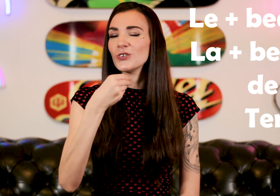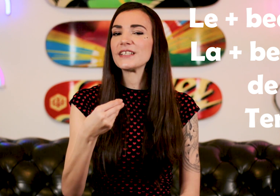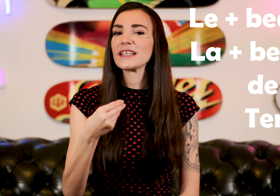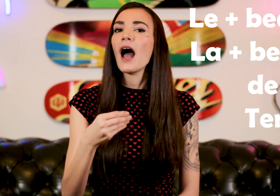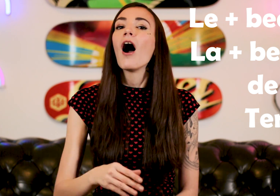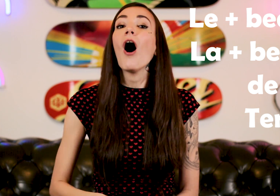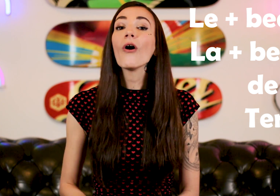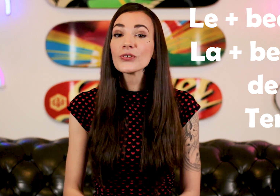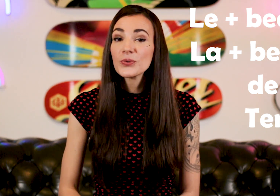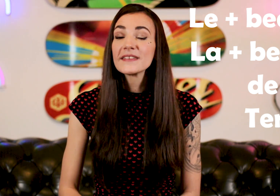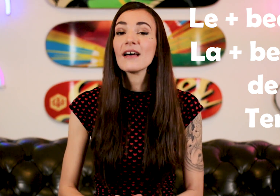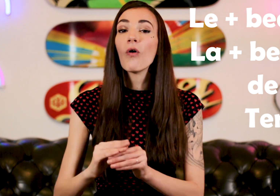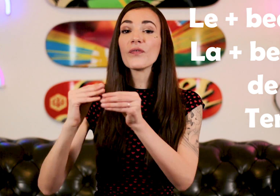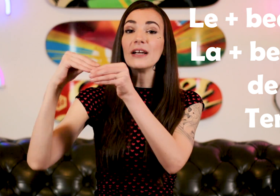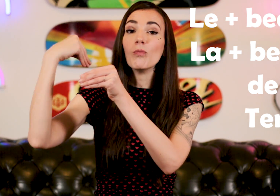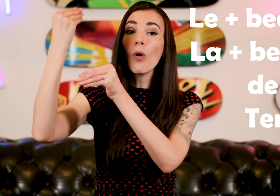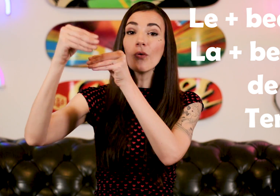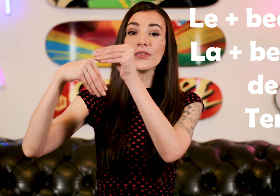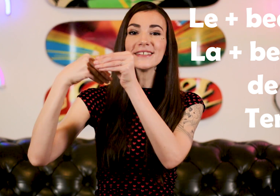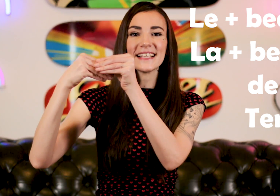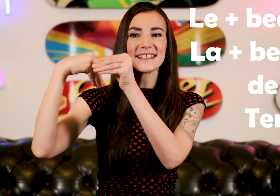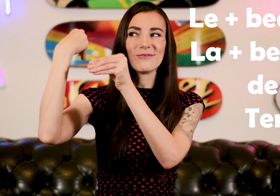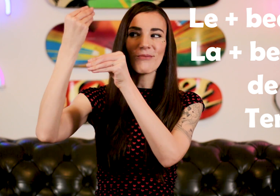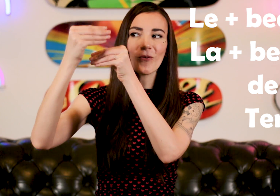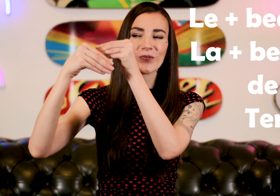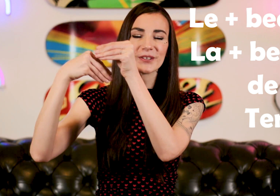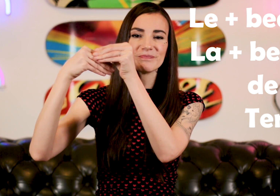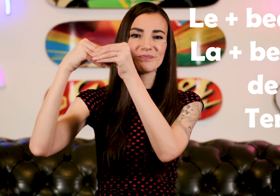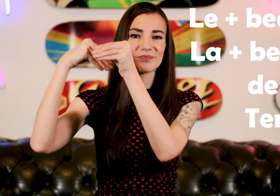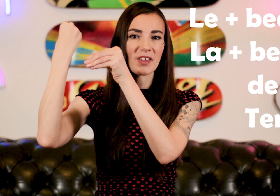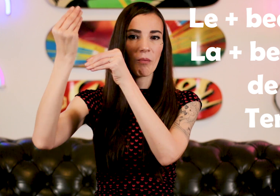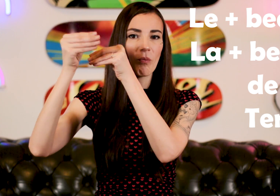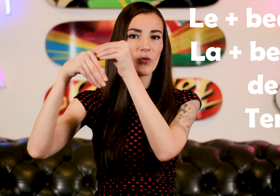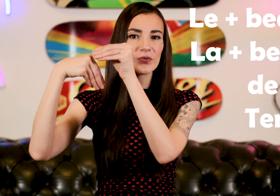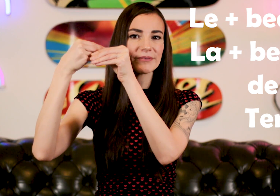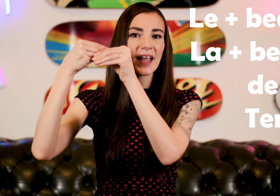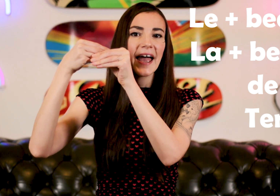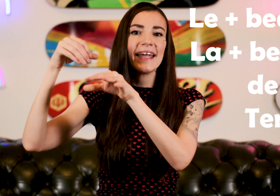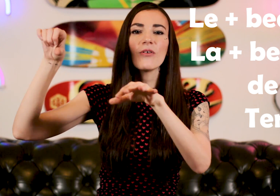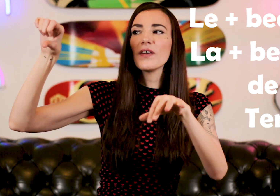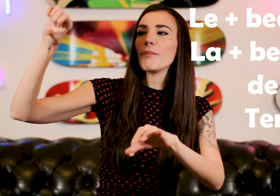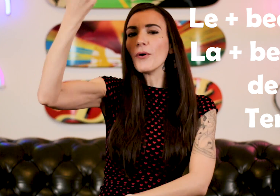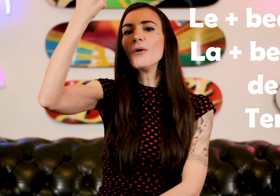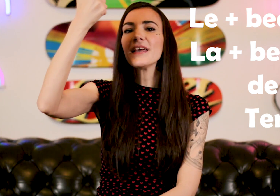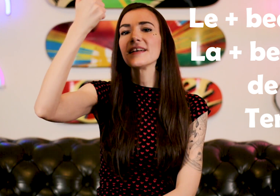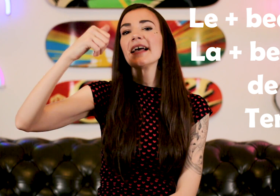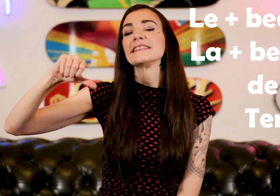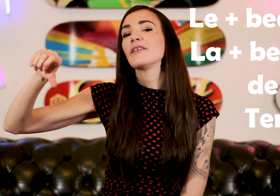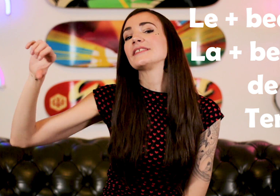joli. Ensuite, on fait le monde, ça c'est le monde, monde. Et on fait premier. Ça veut dire